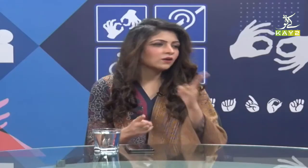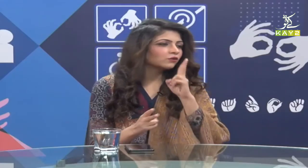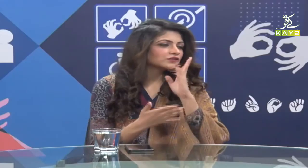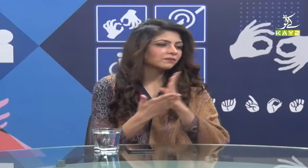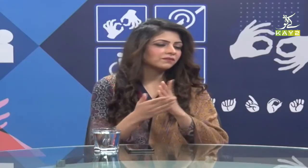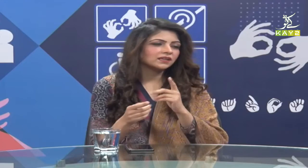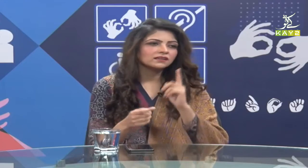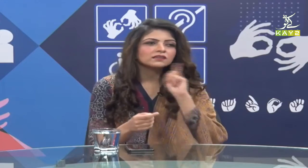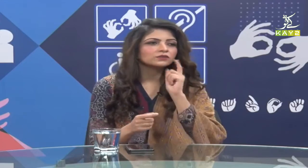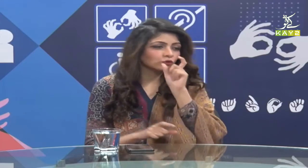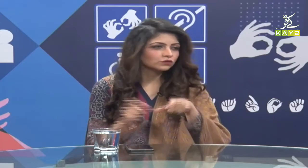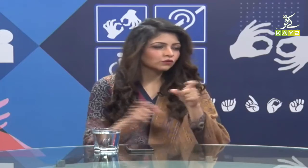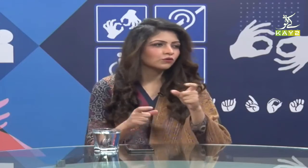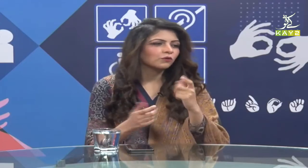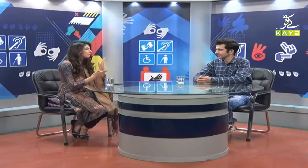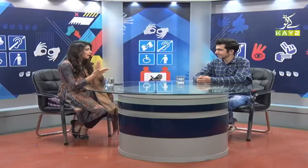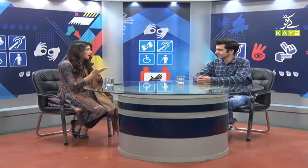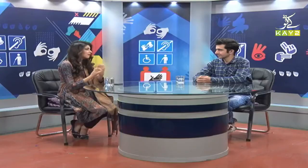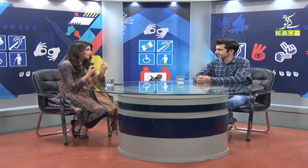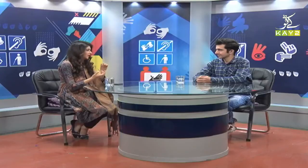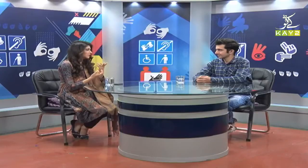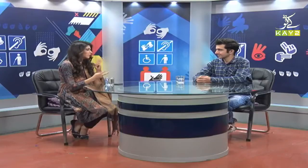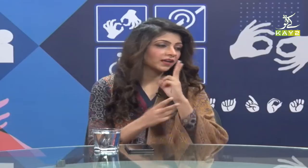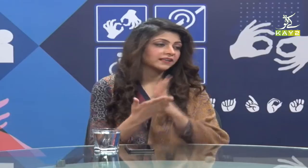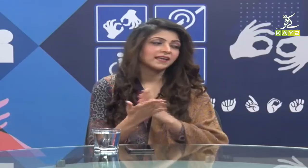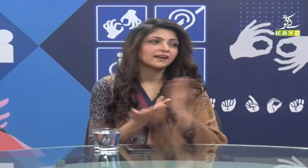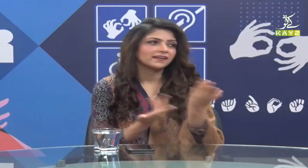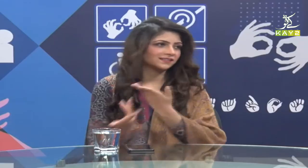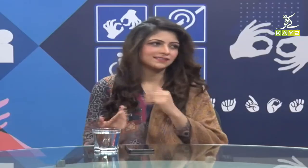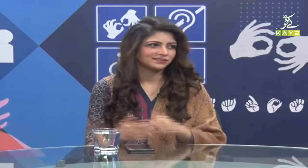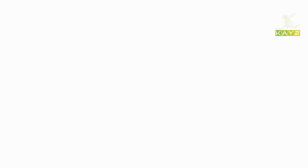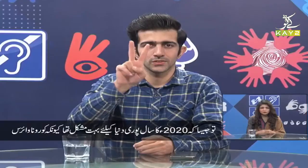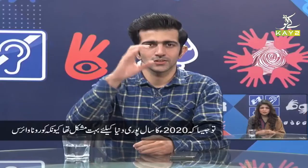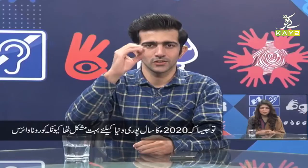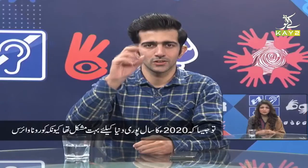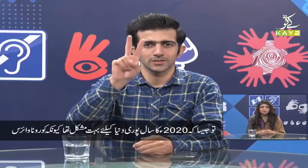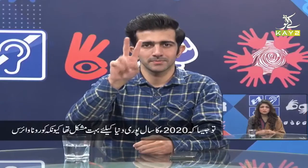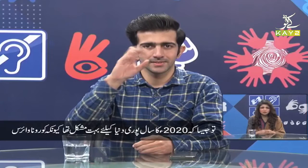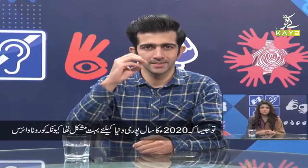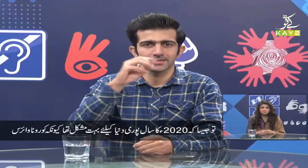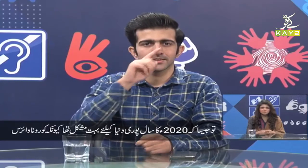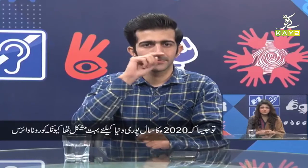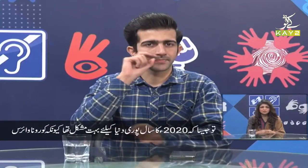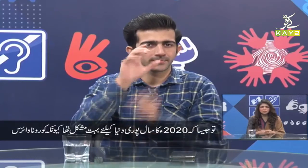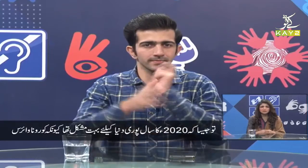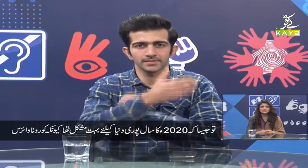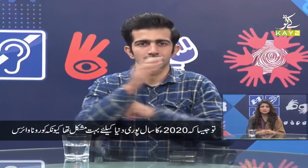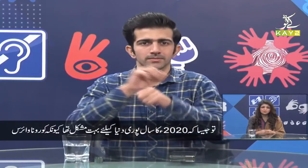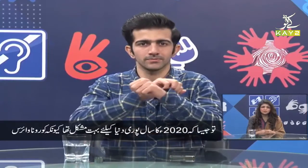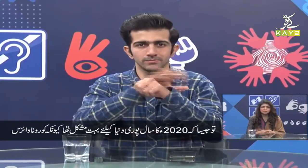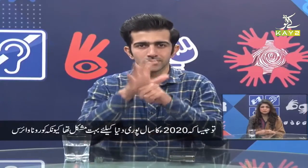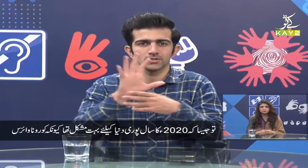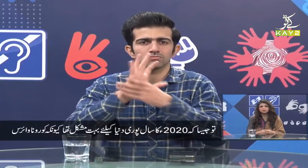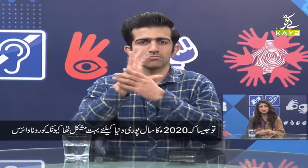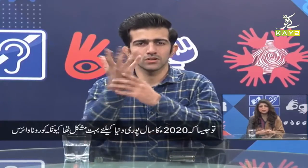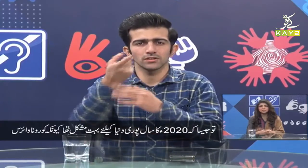है, कुछ अपने दोस्तों को पैगाम देना चाहो या क्या कहना चाहते हो? तो जैसे कि 2020 का साल सबके